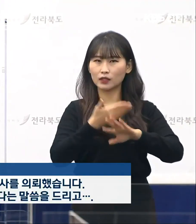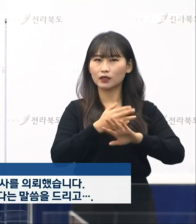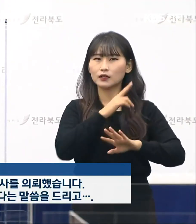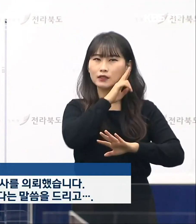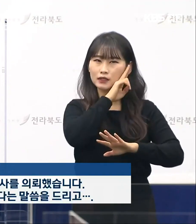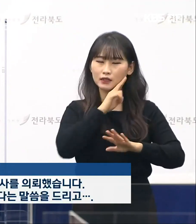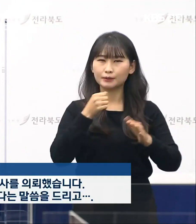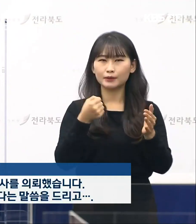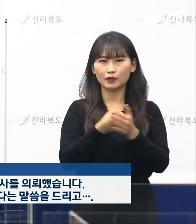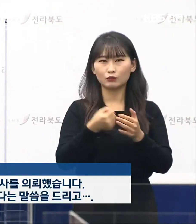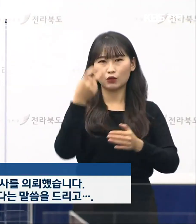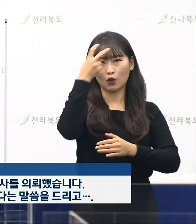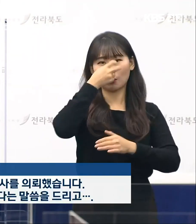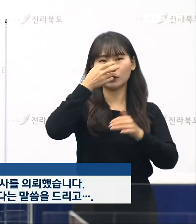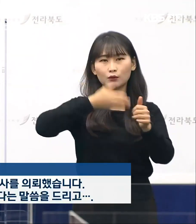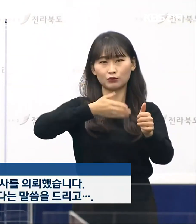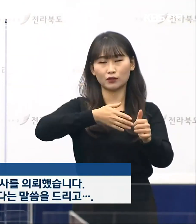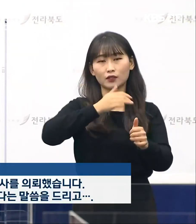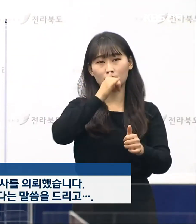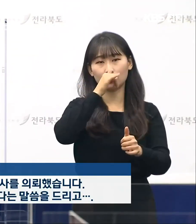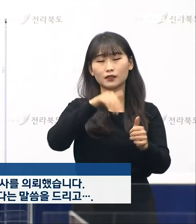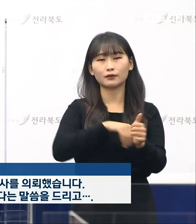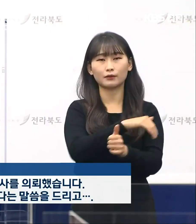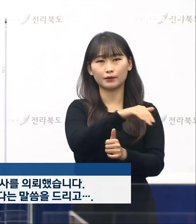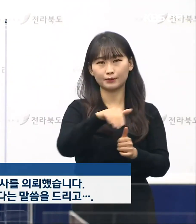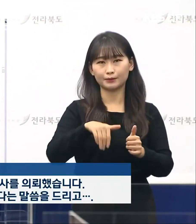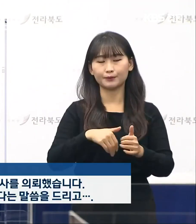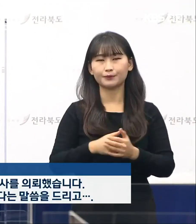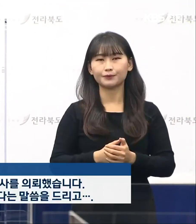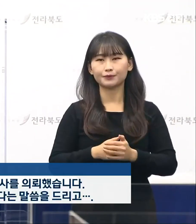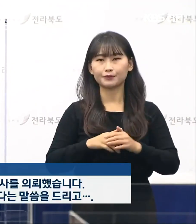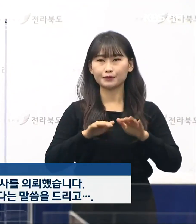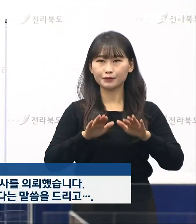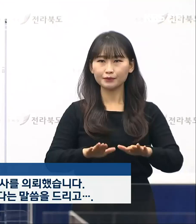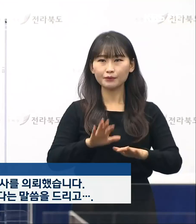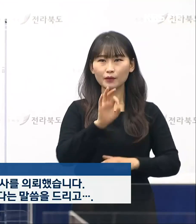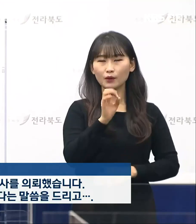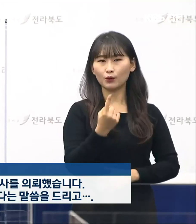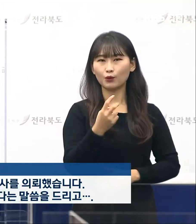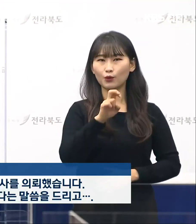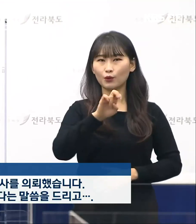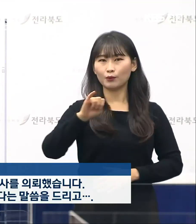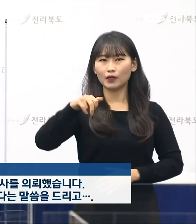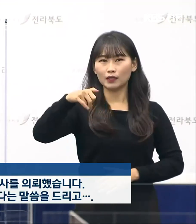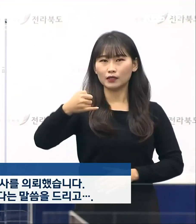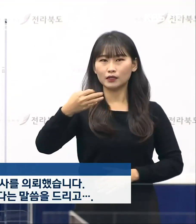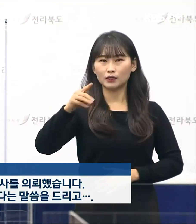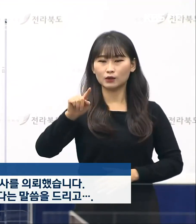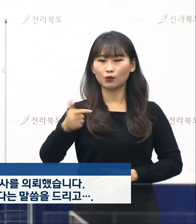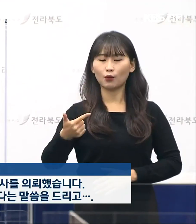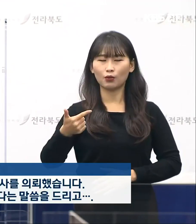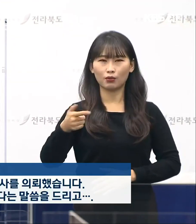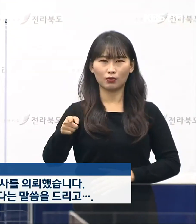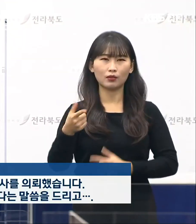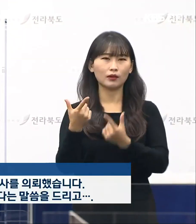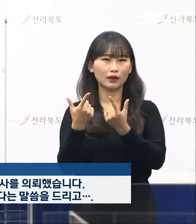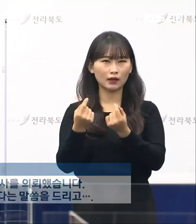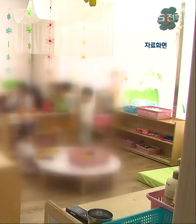했습니다. 저희는 오미크론 변이로 보고 대응을 하고 있다는 말씀을